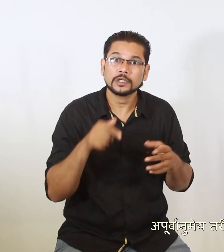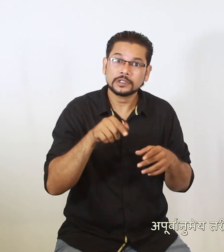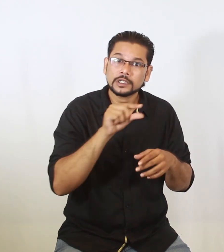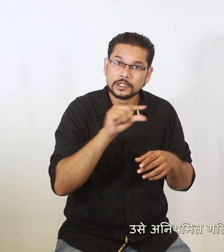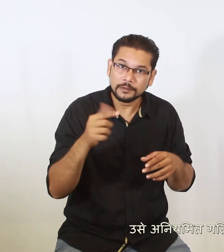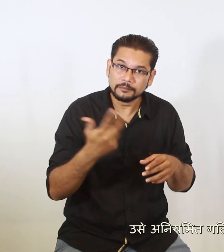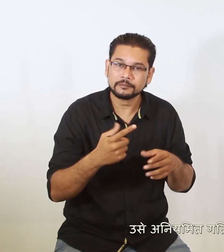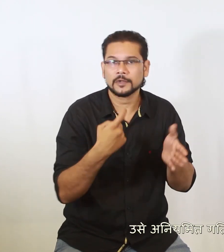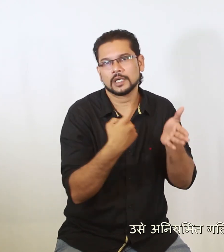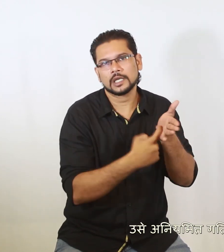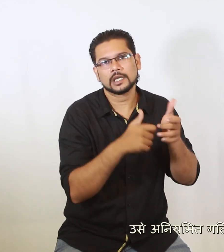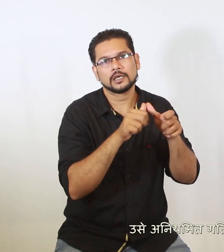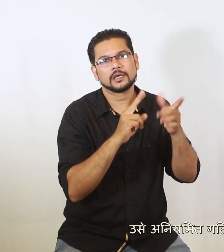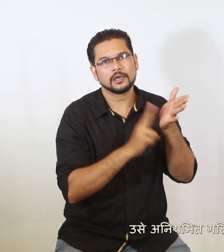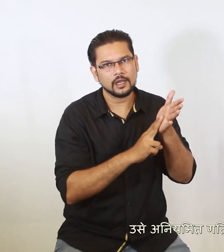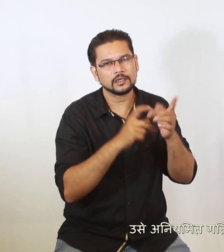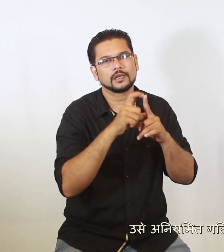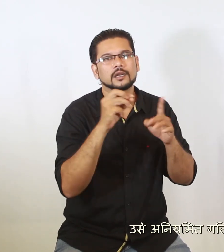उसे अनियमित गती कहते हैं